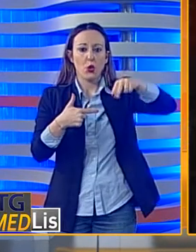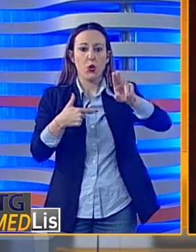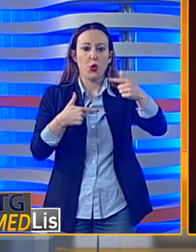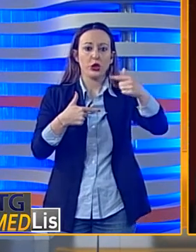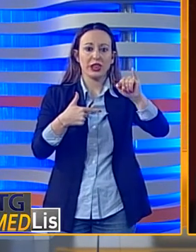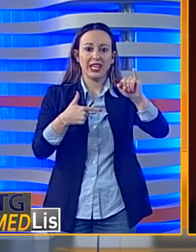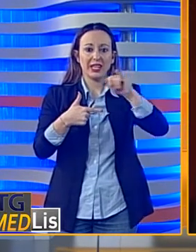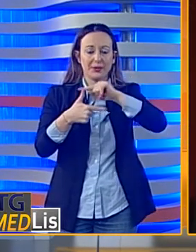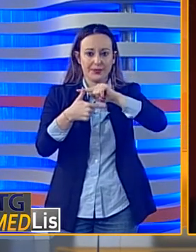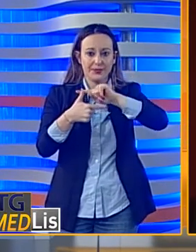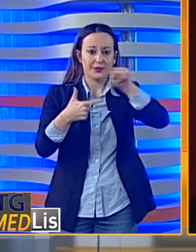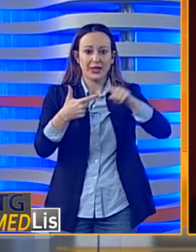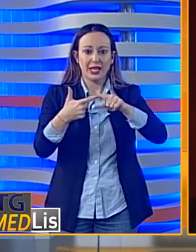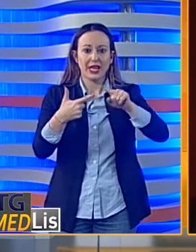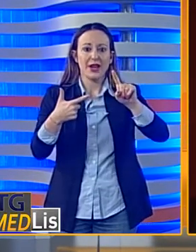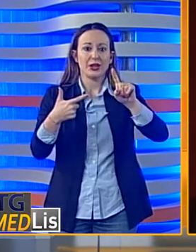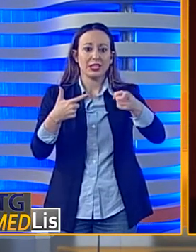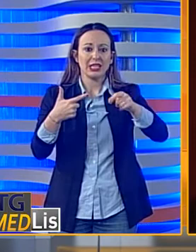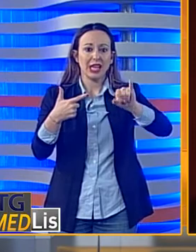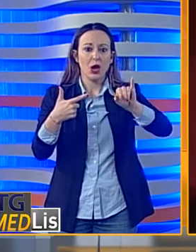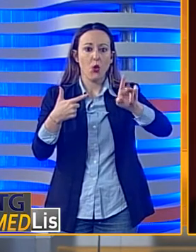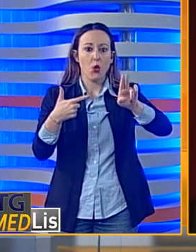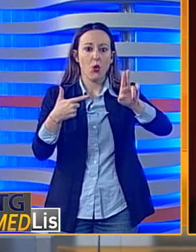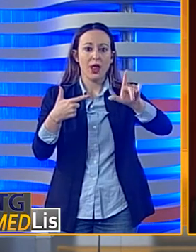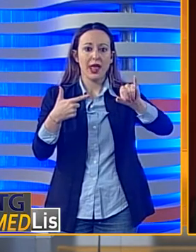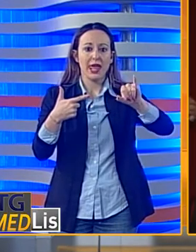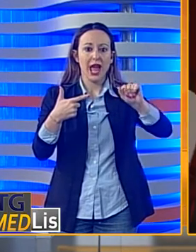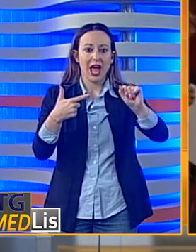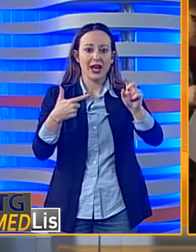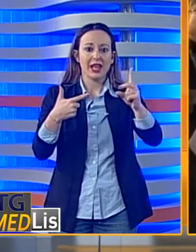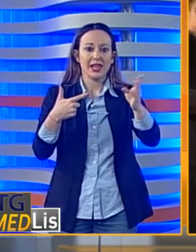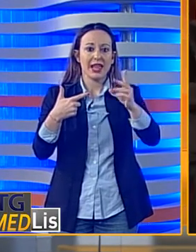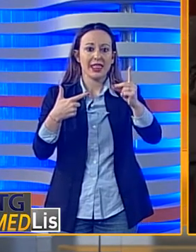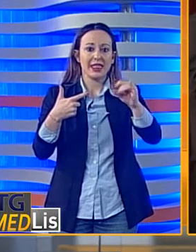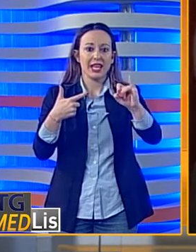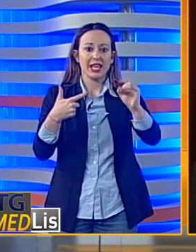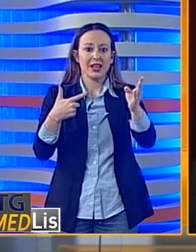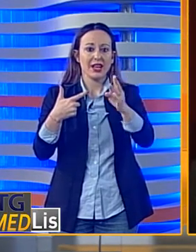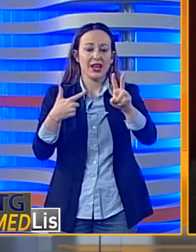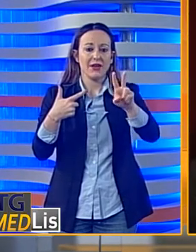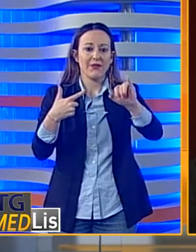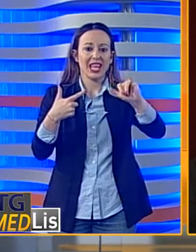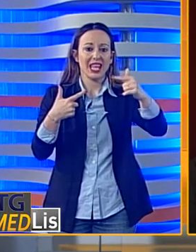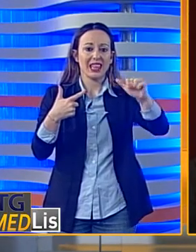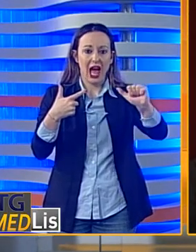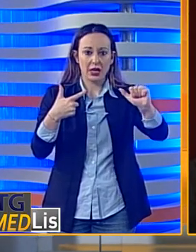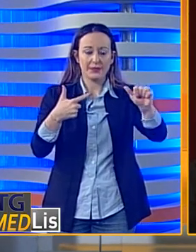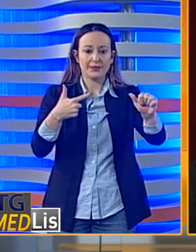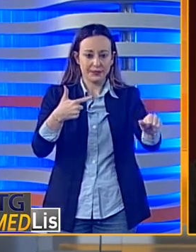Palermo Ugo Forello nel suo ruolo di fondatore del comitato anti-racket Addio